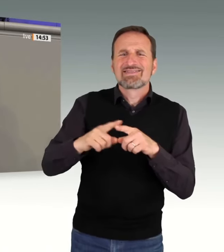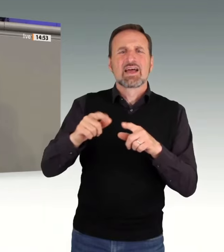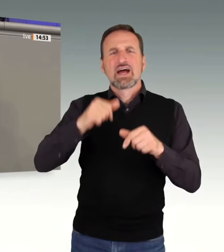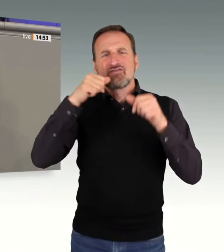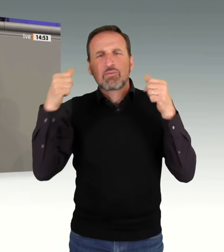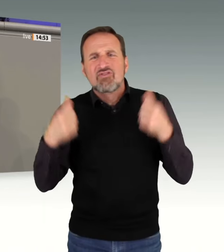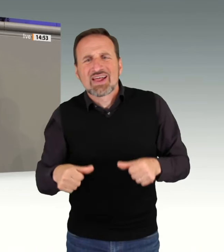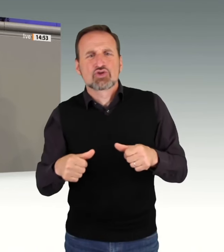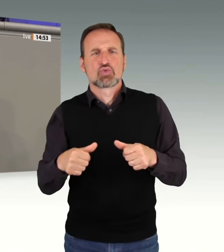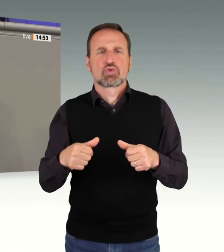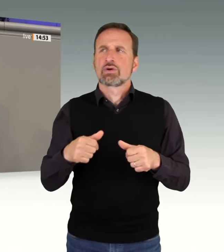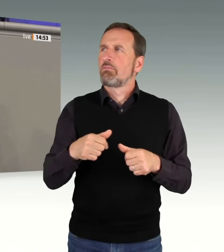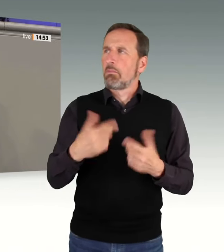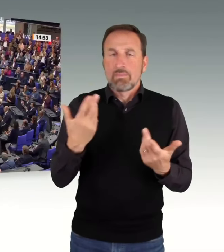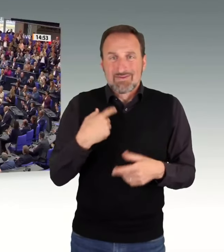nicht fallen.